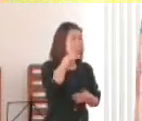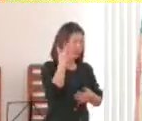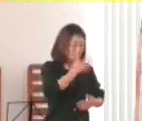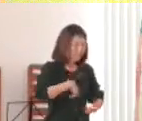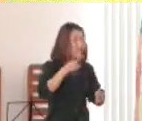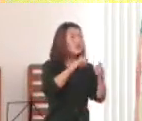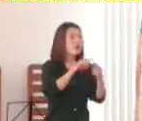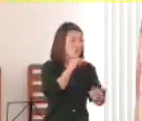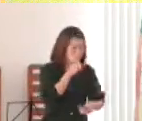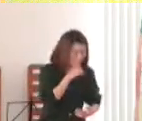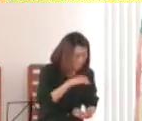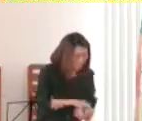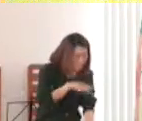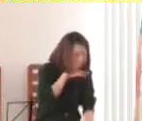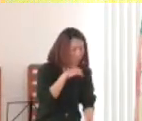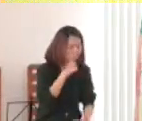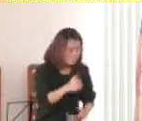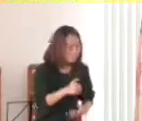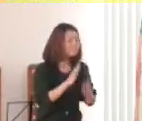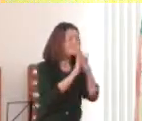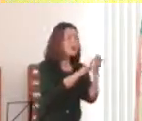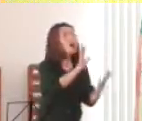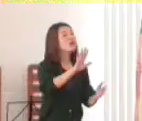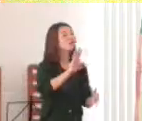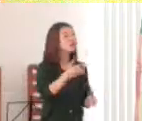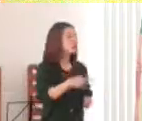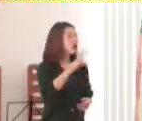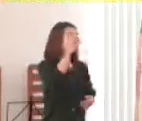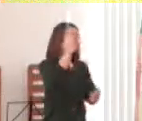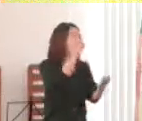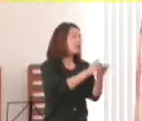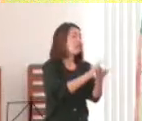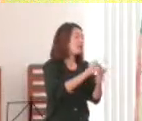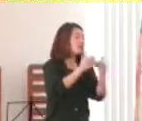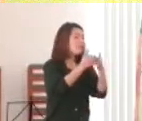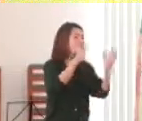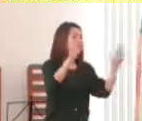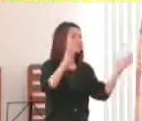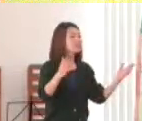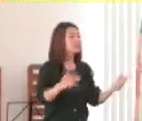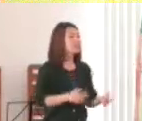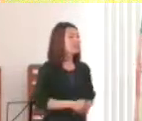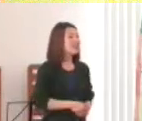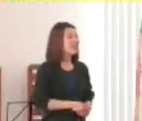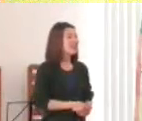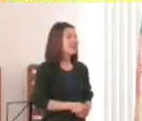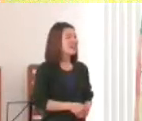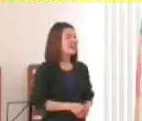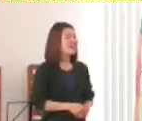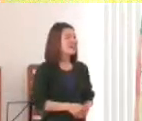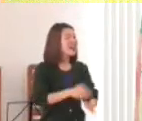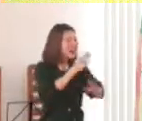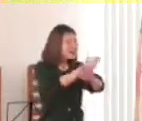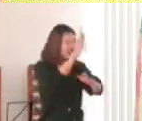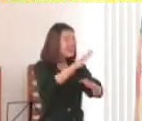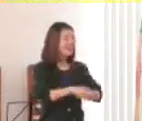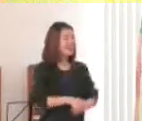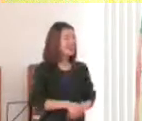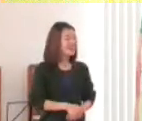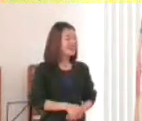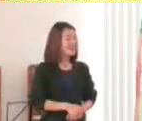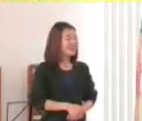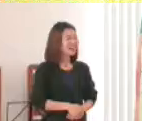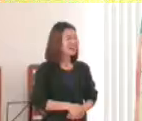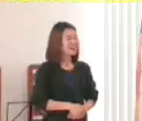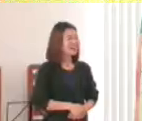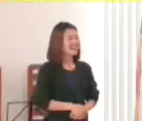それを私たちに確かに事実だということを証明するためにイエス